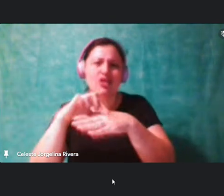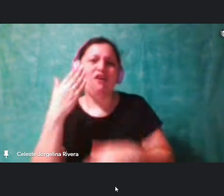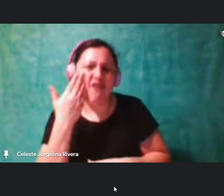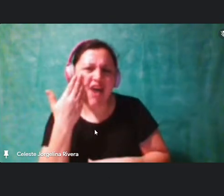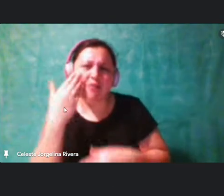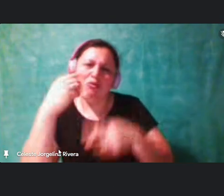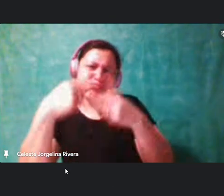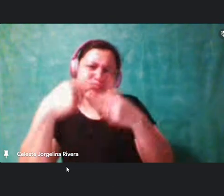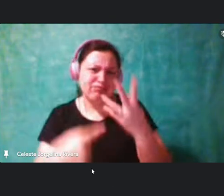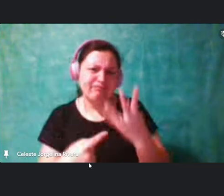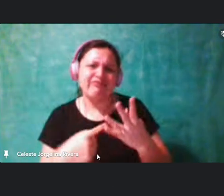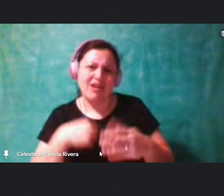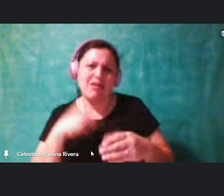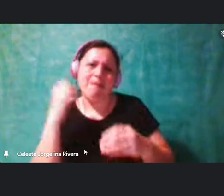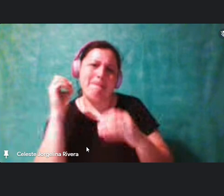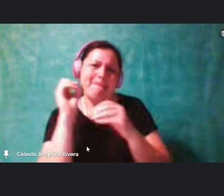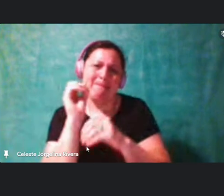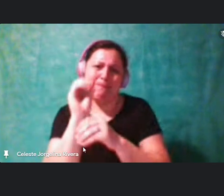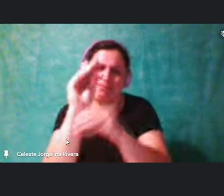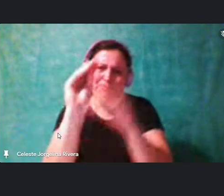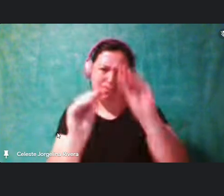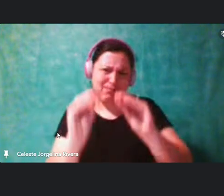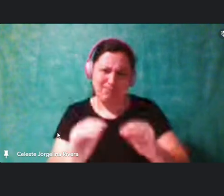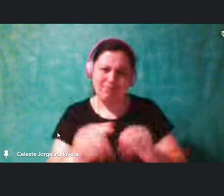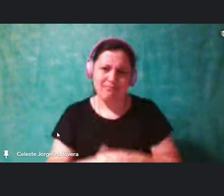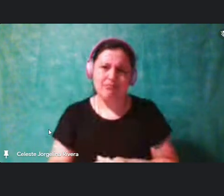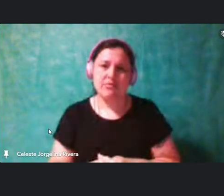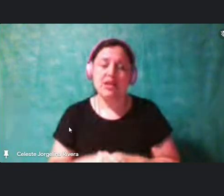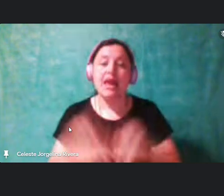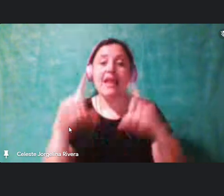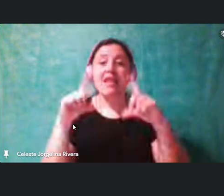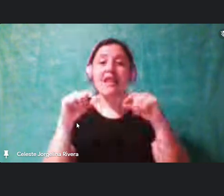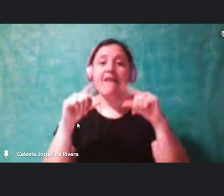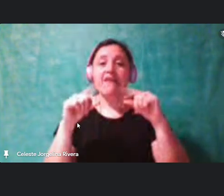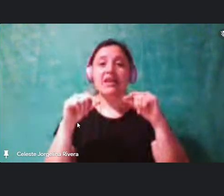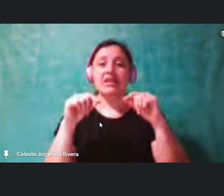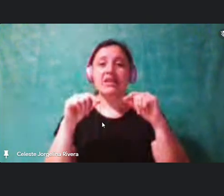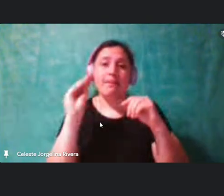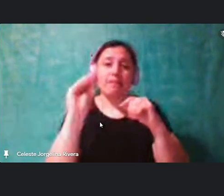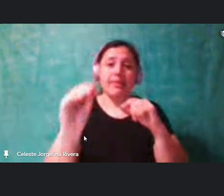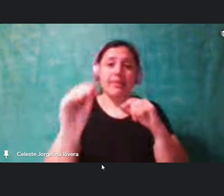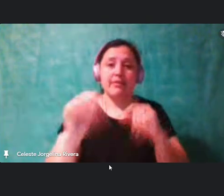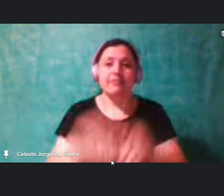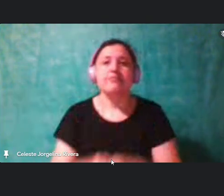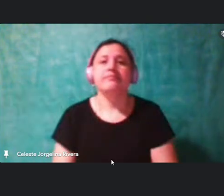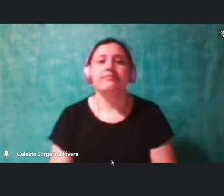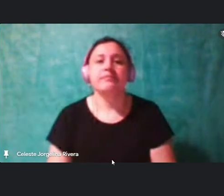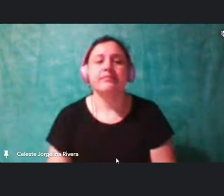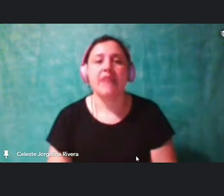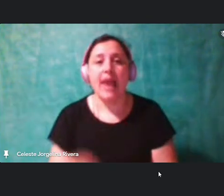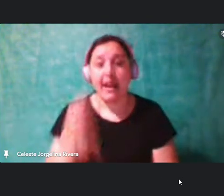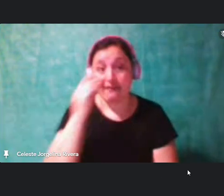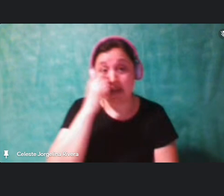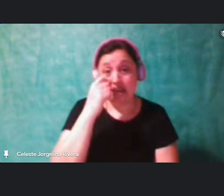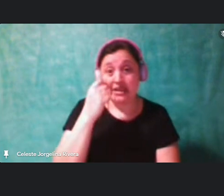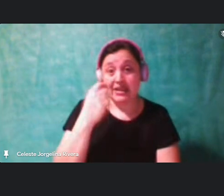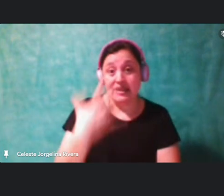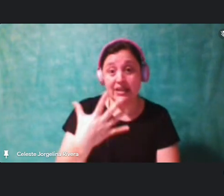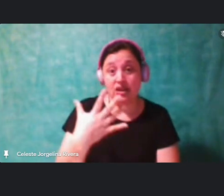Uh-huh. Acá están las fechas, ¿sí? 25 de julio y 8 de agosto. ¿Sí? ¿Suficiente